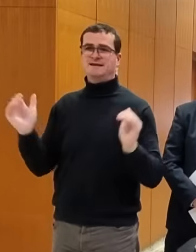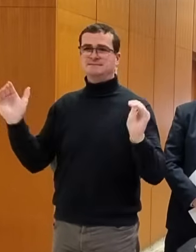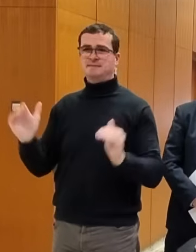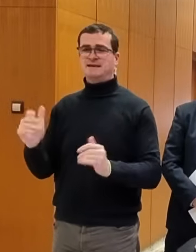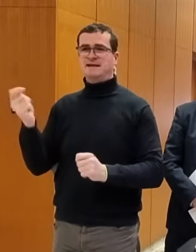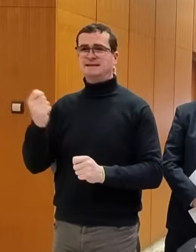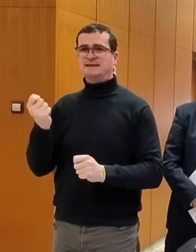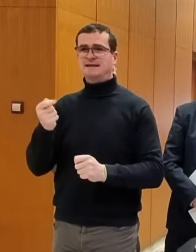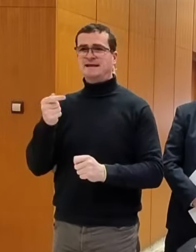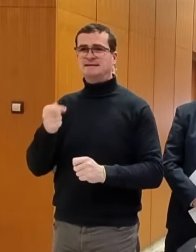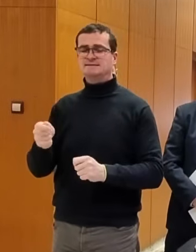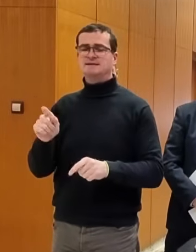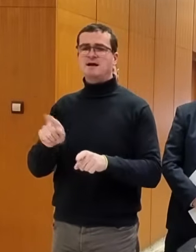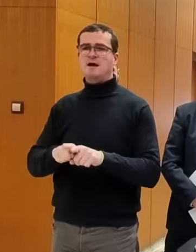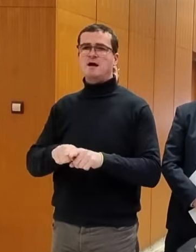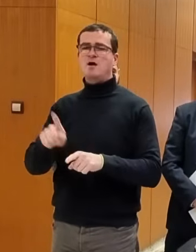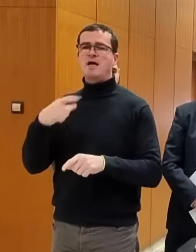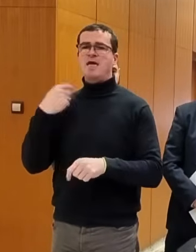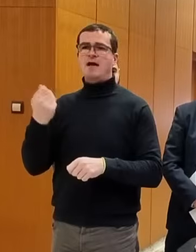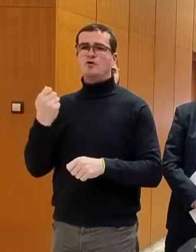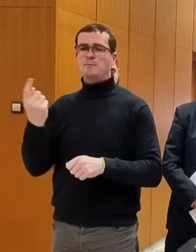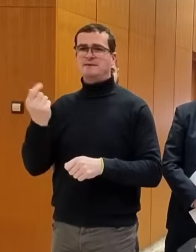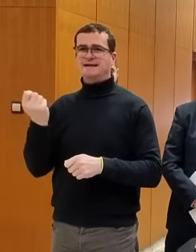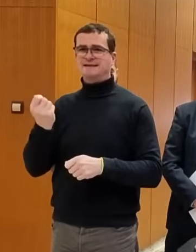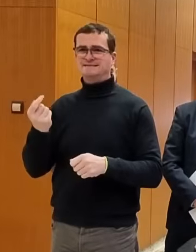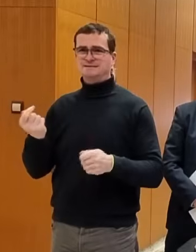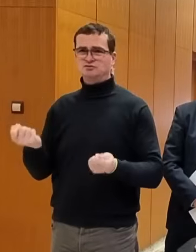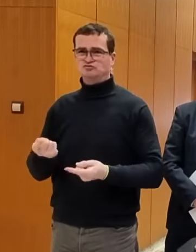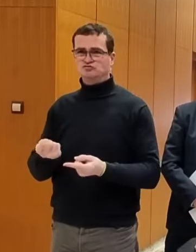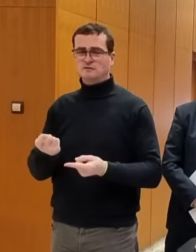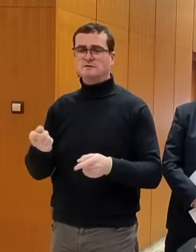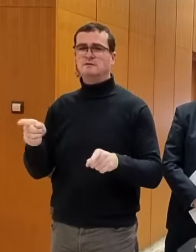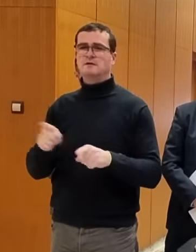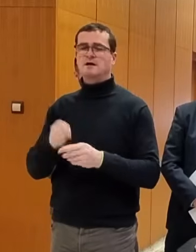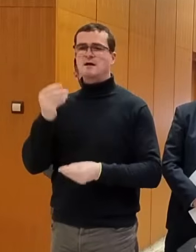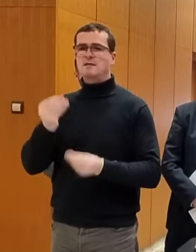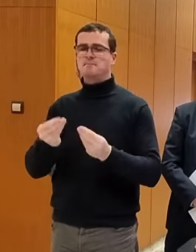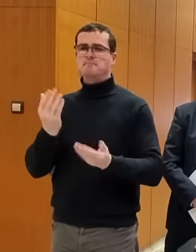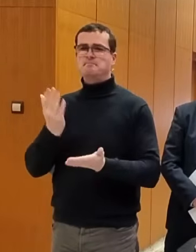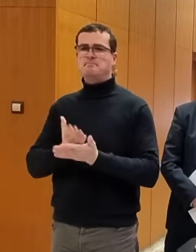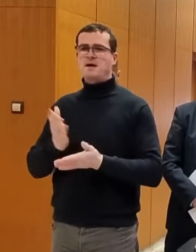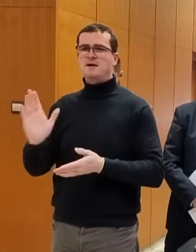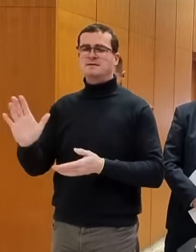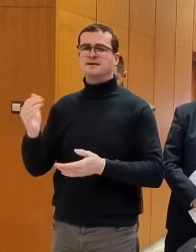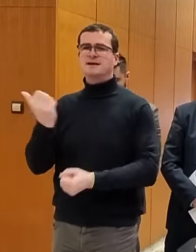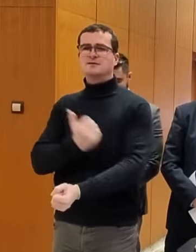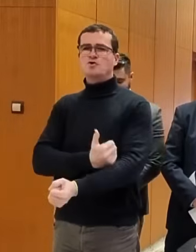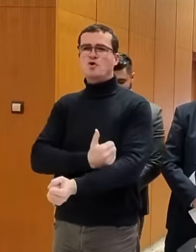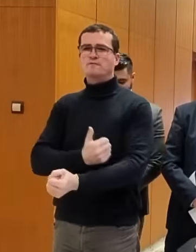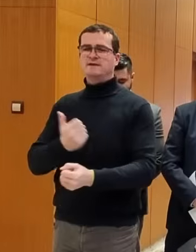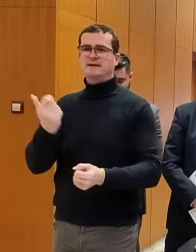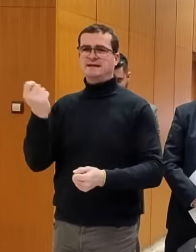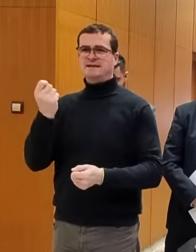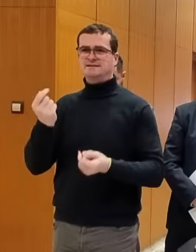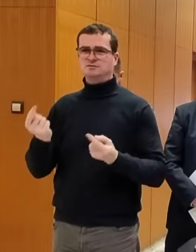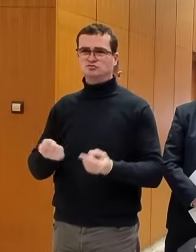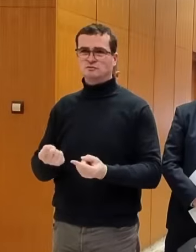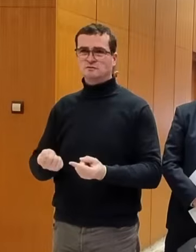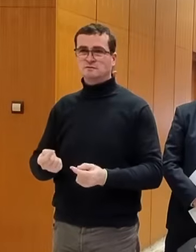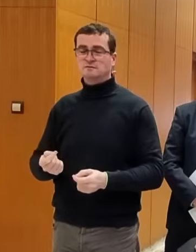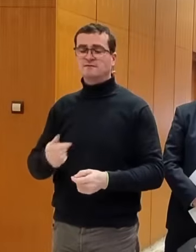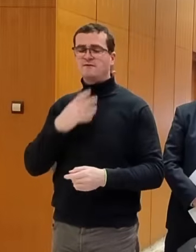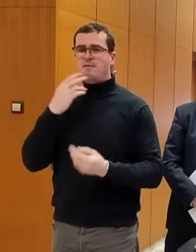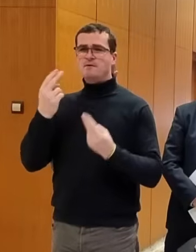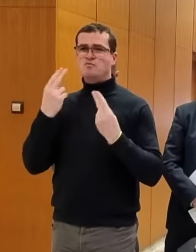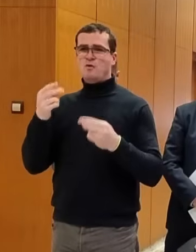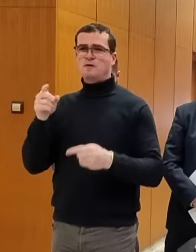zmierneniu trestných sadzieb, tak pri niektorých ekonomických trestných činoch, ale napríklad týka sa to aj drogových trestných činov.